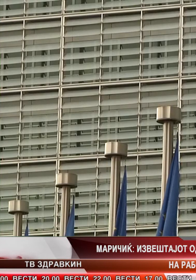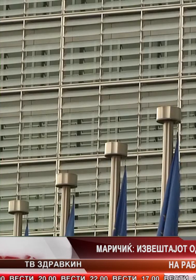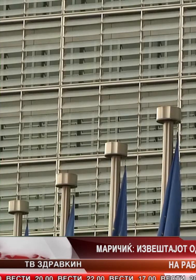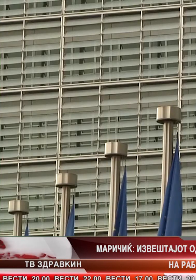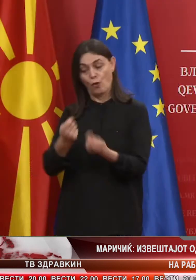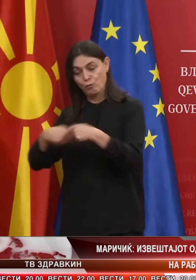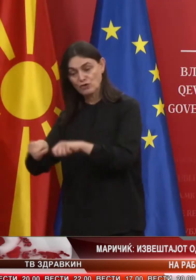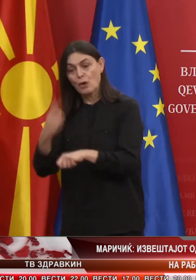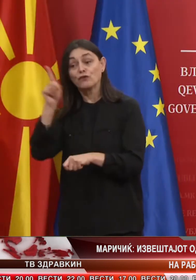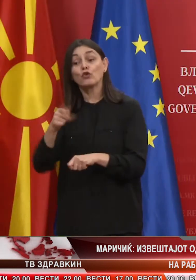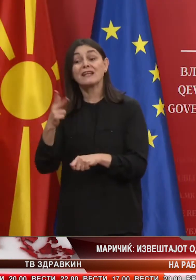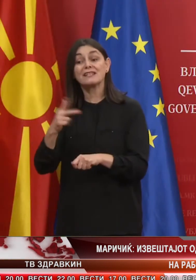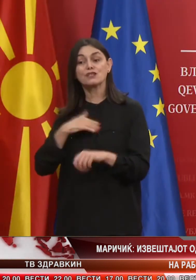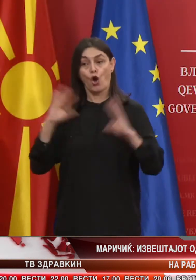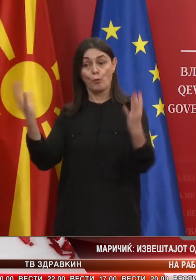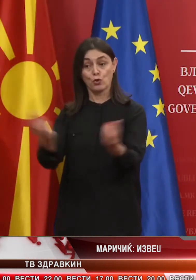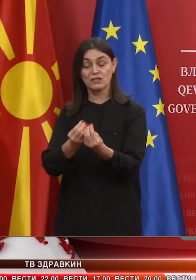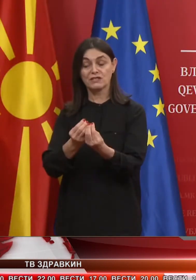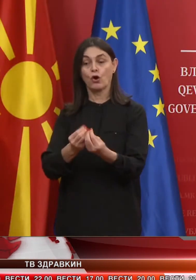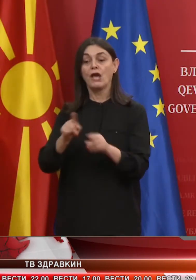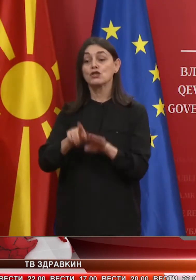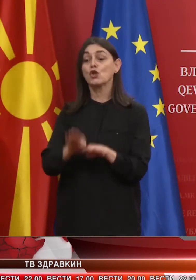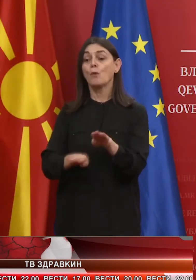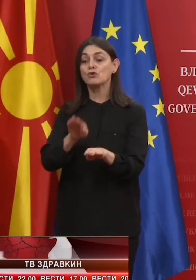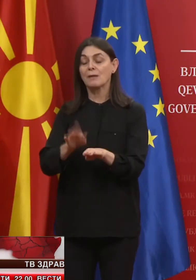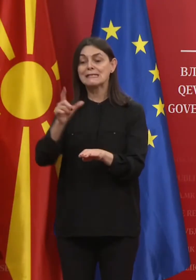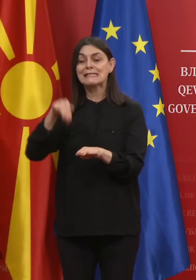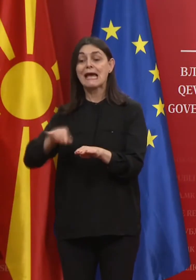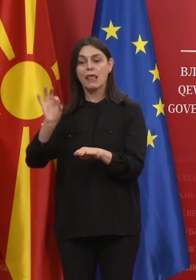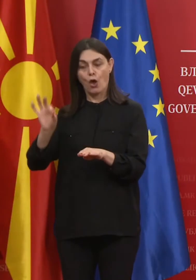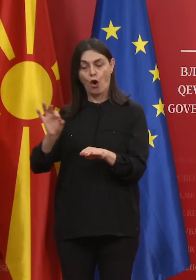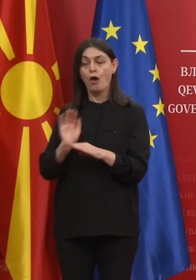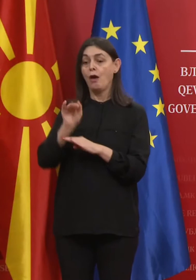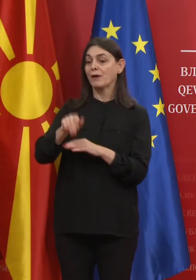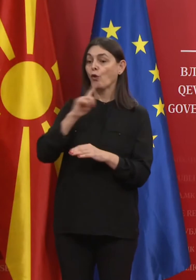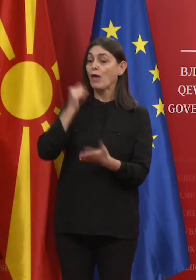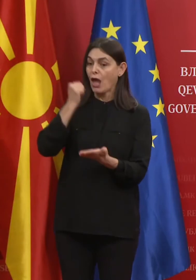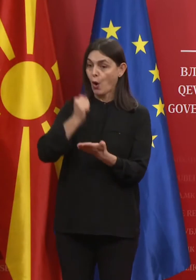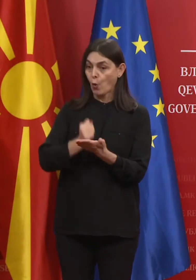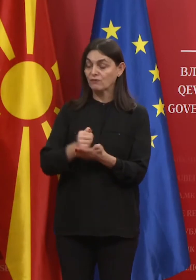глас за оние кои мислат дека се најквалитетни, рече министерот Маричик.